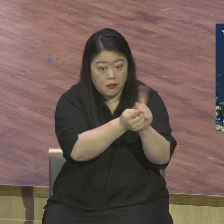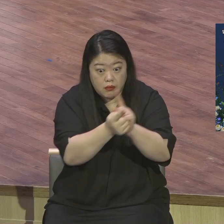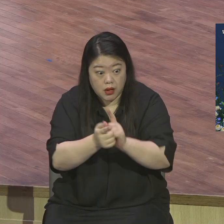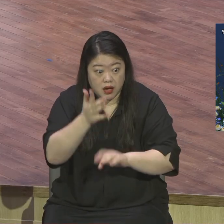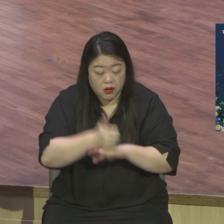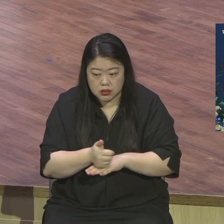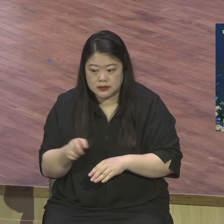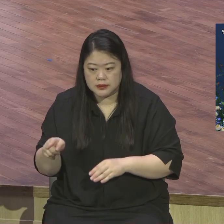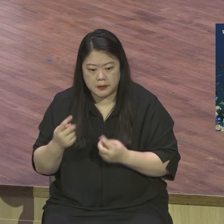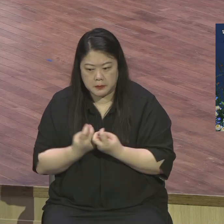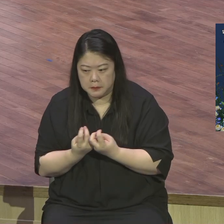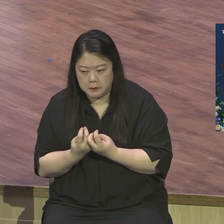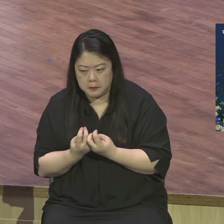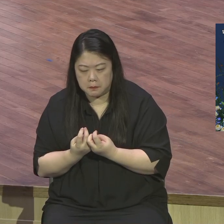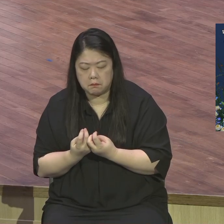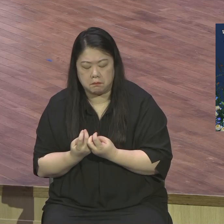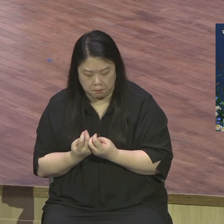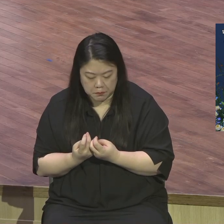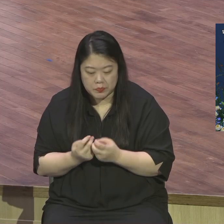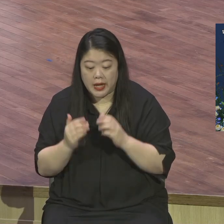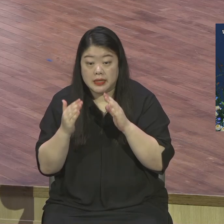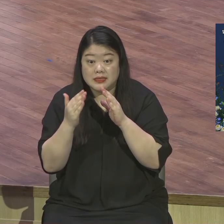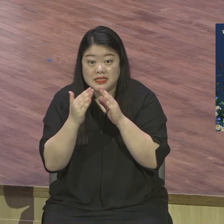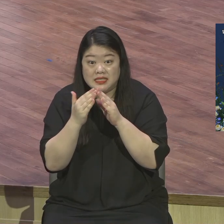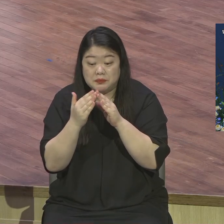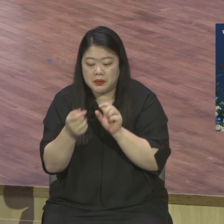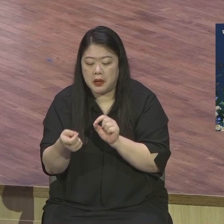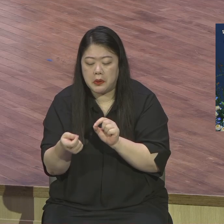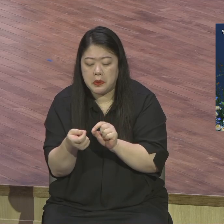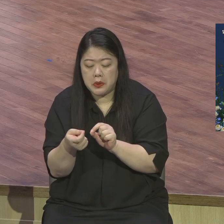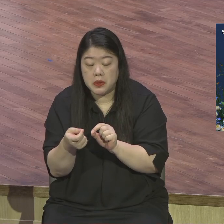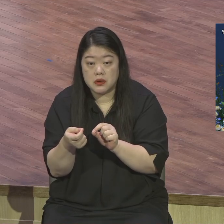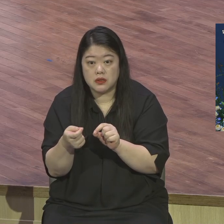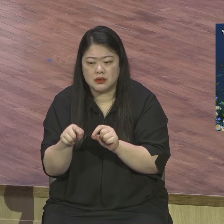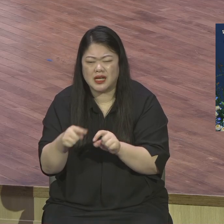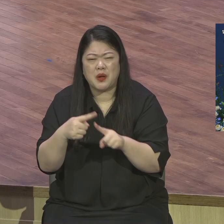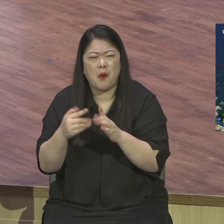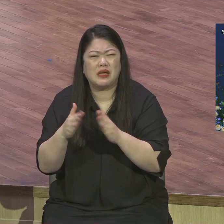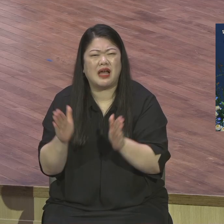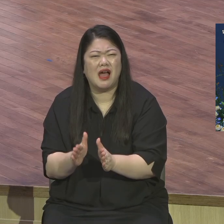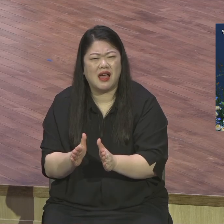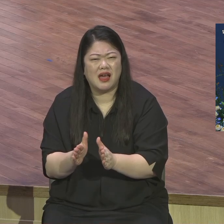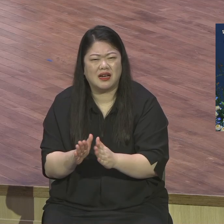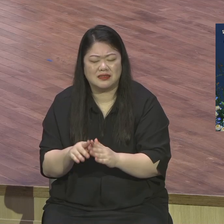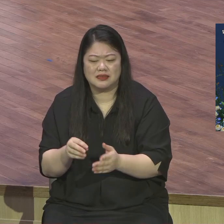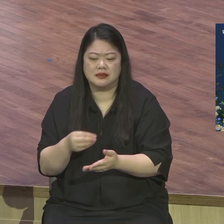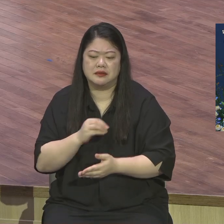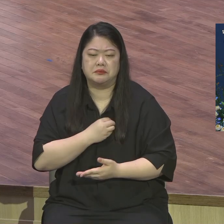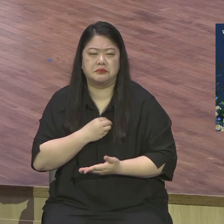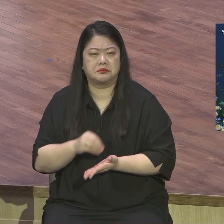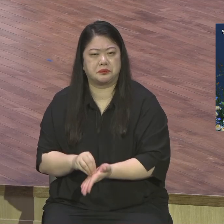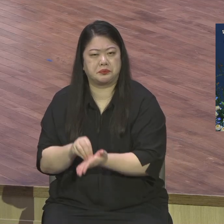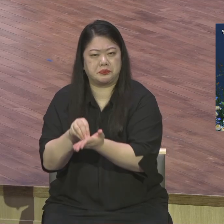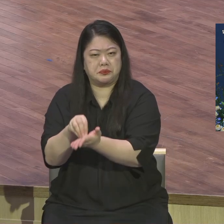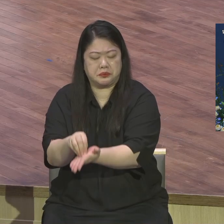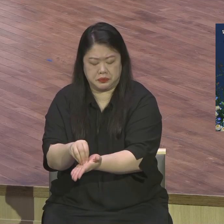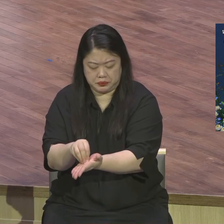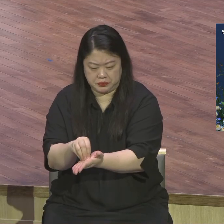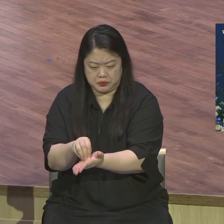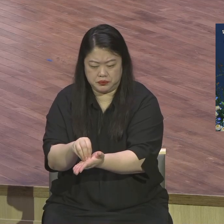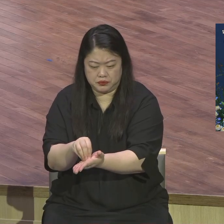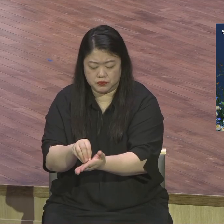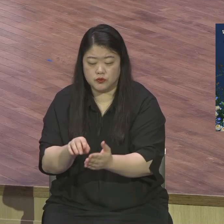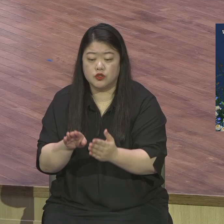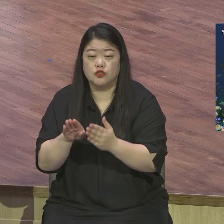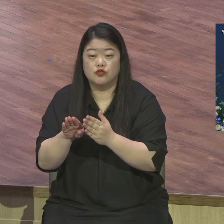비판입니다. 그게 출숙군들이 하는 겁니다. 일단 교회를 불신하도록 일단 사단이 하는 게 뭐지 일단 예배